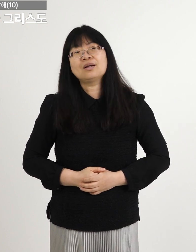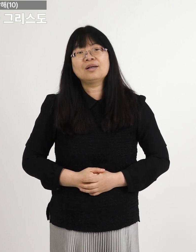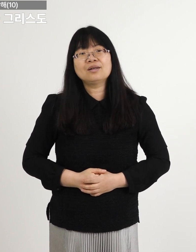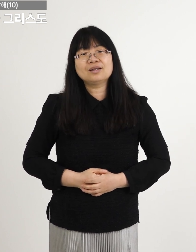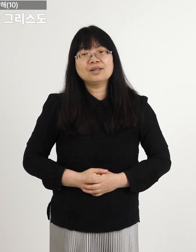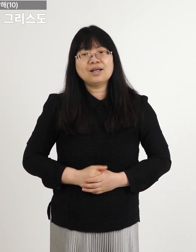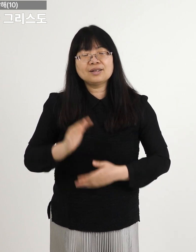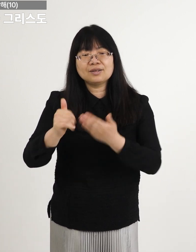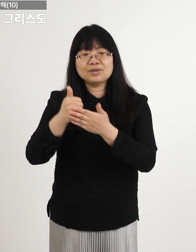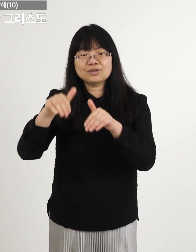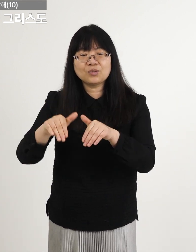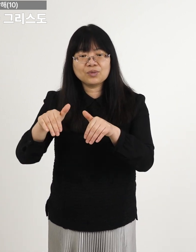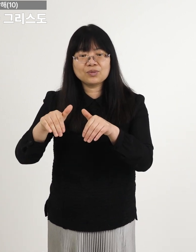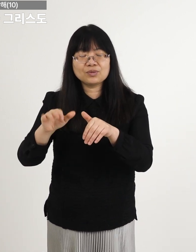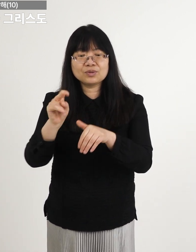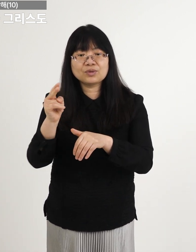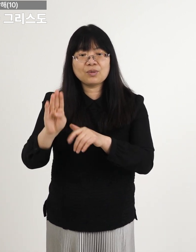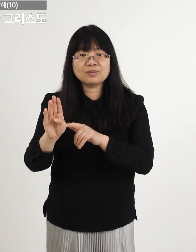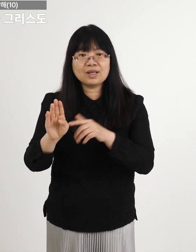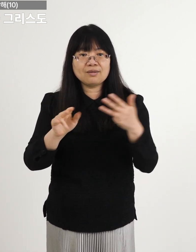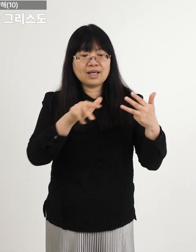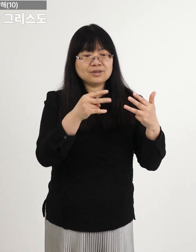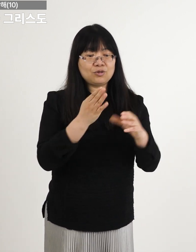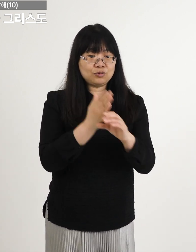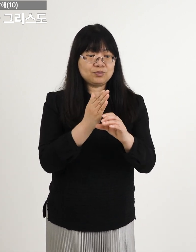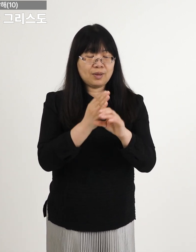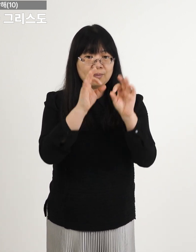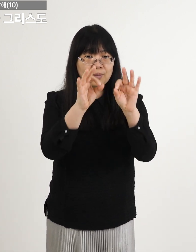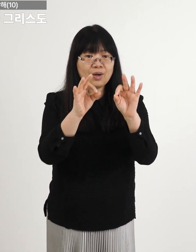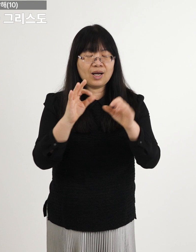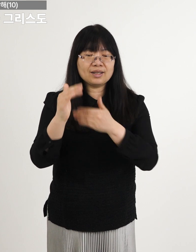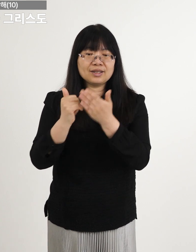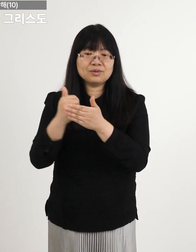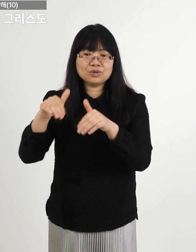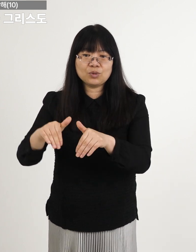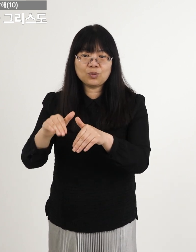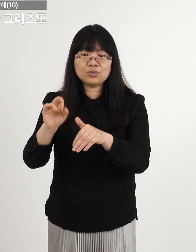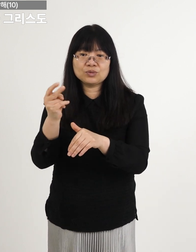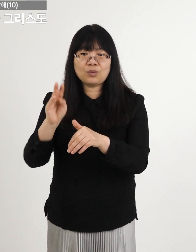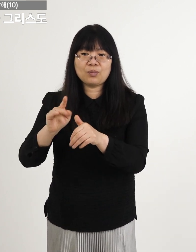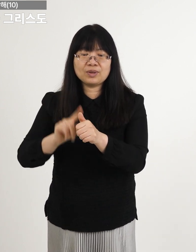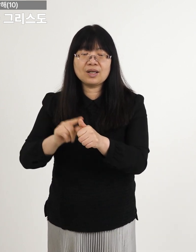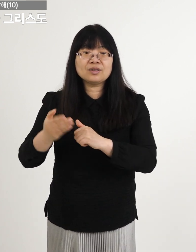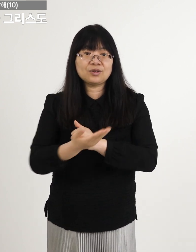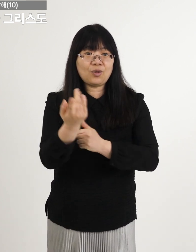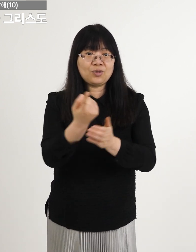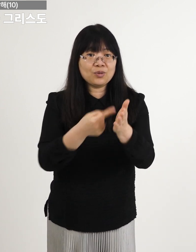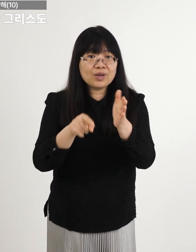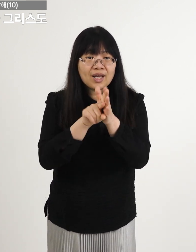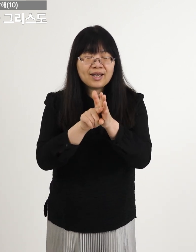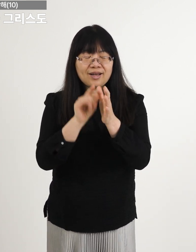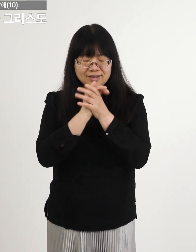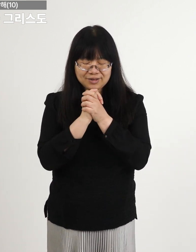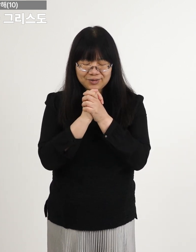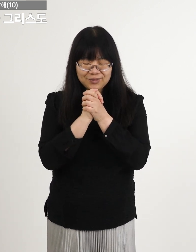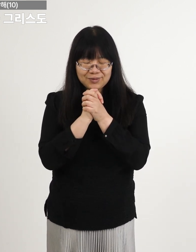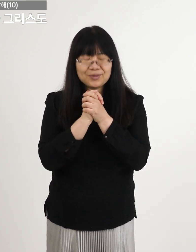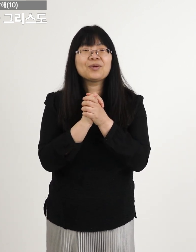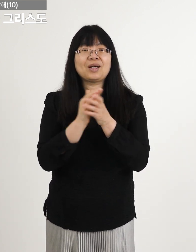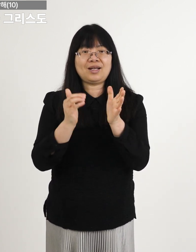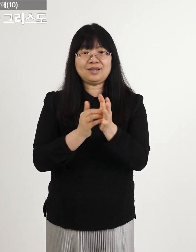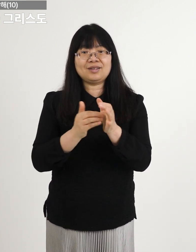내 종 욥이 8절 중반절입니다. 내 종 욥이 너희를 위하여 기도할